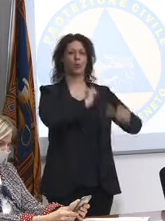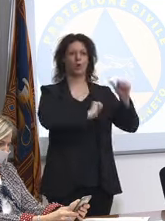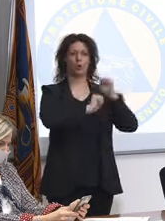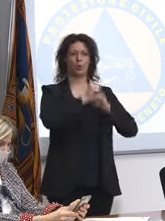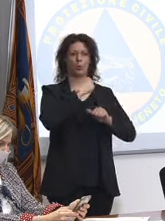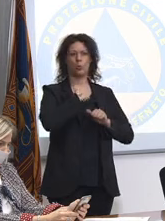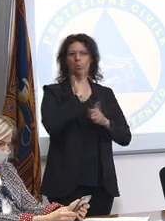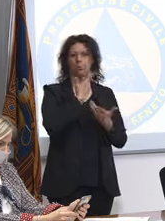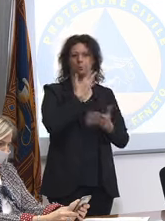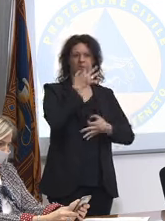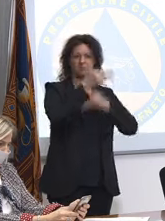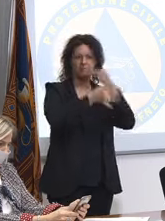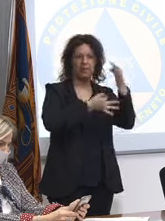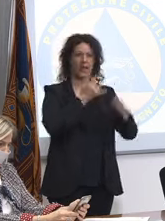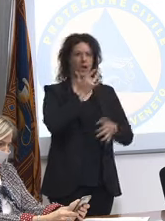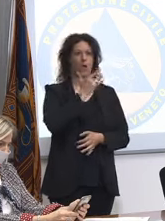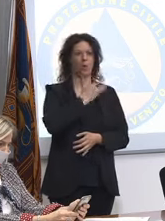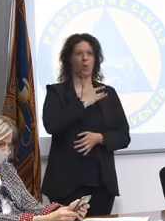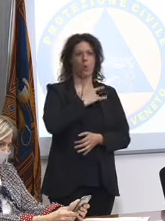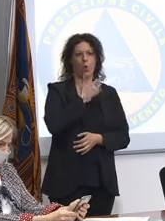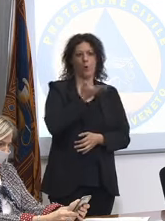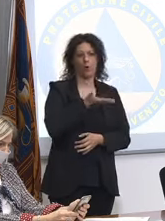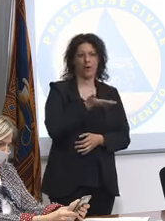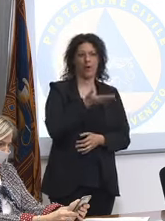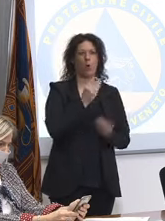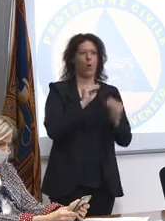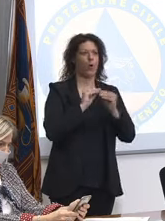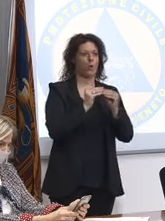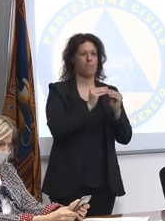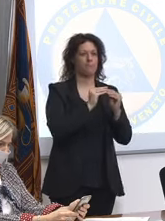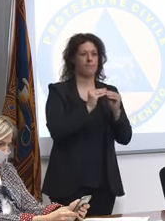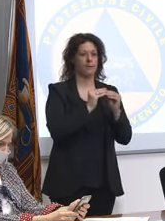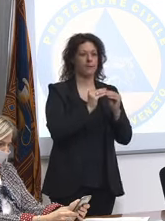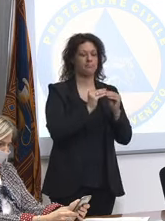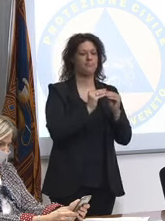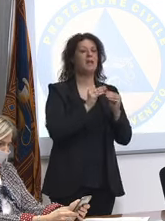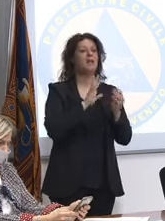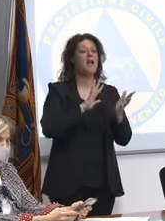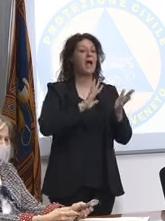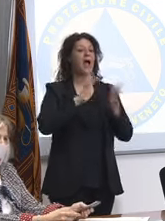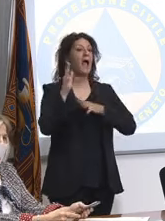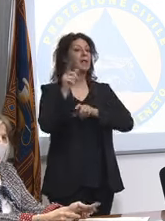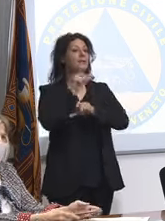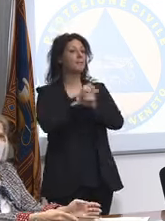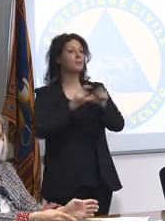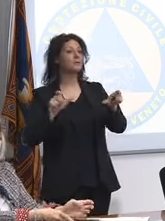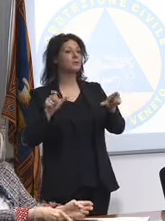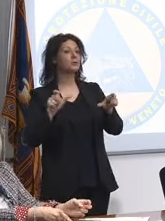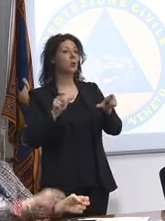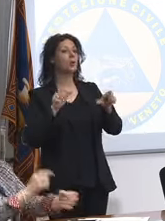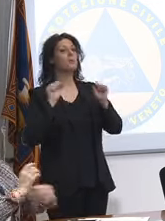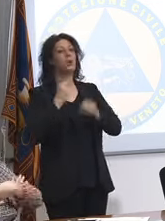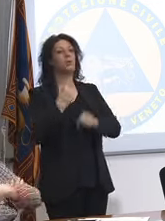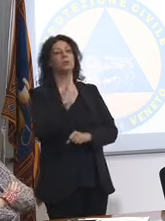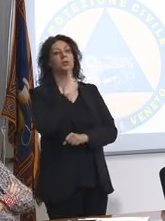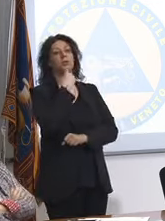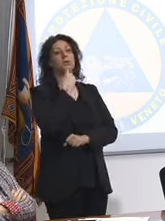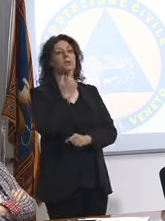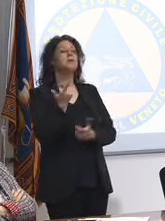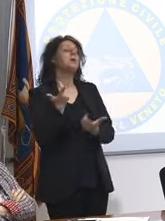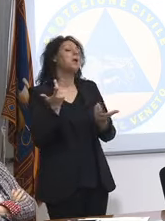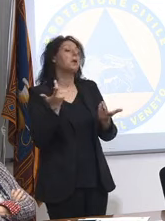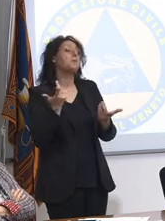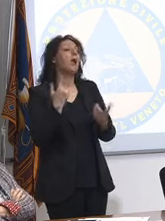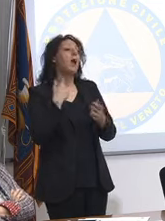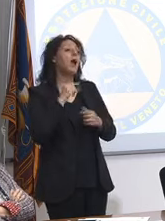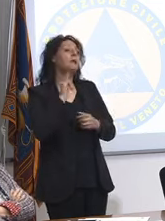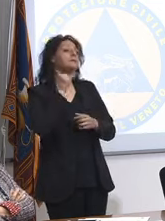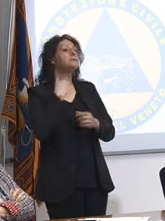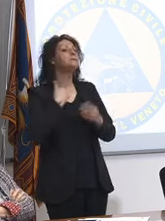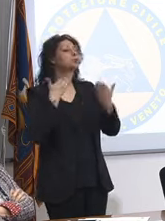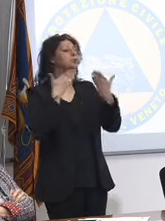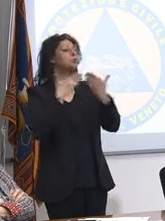il cuore, tutti gli altri possono dire che hanno studiato il trapianto del cuore.